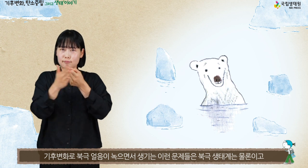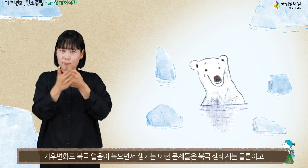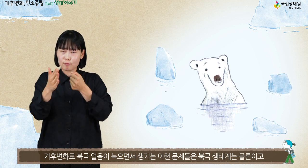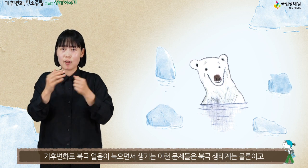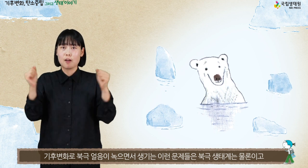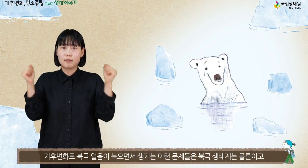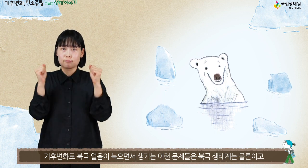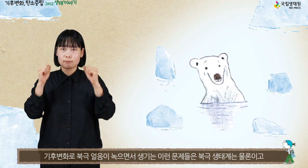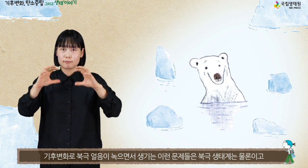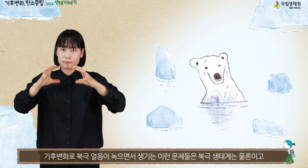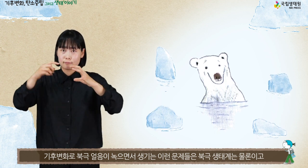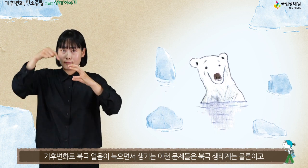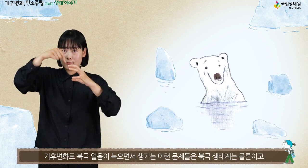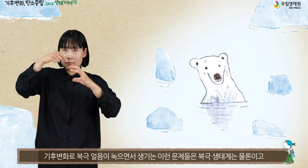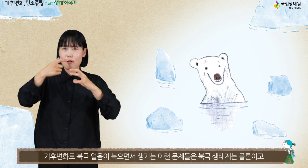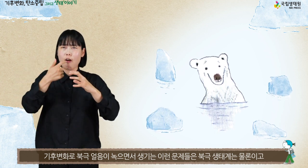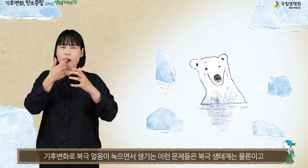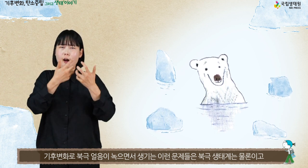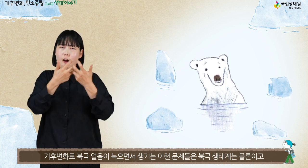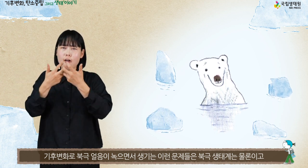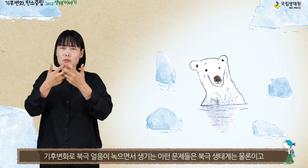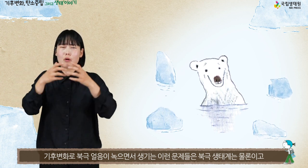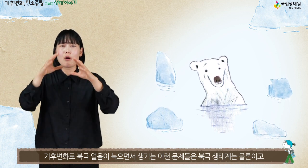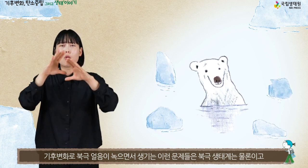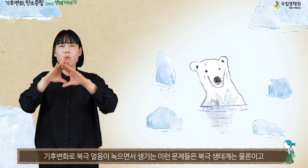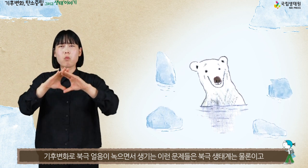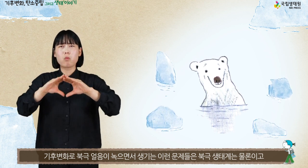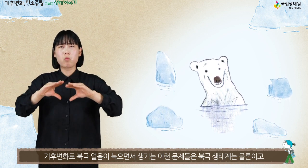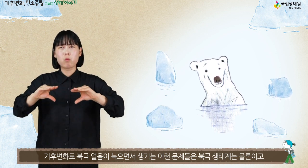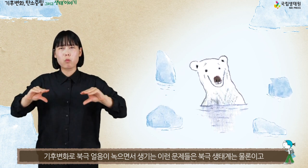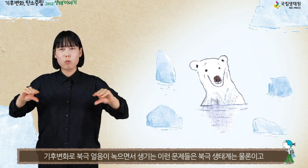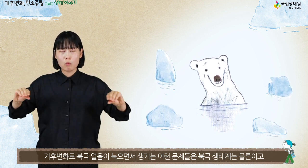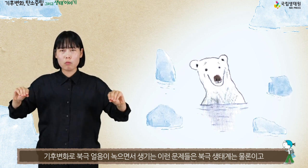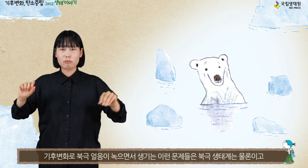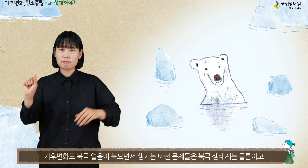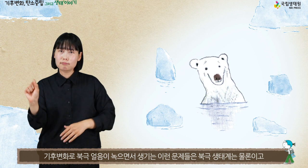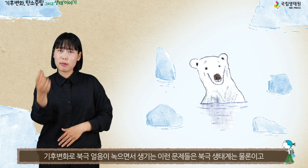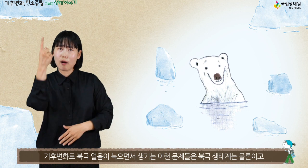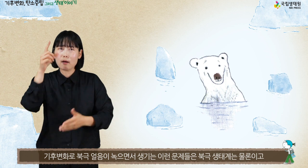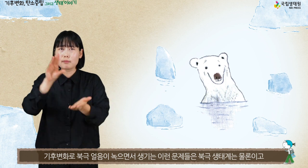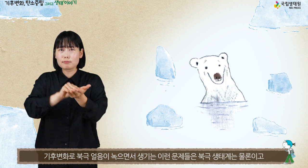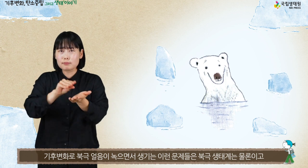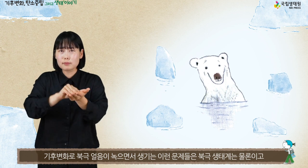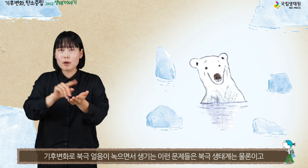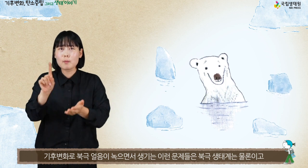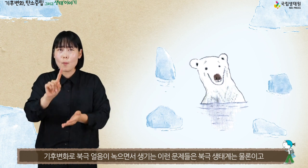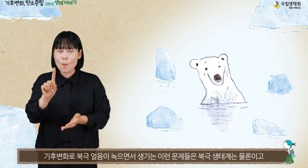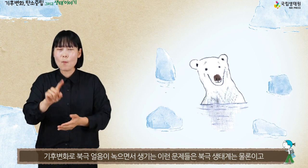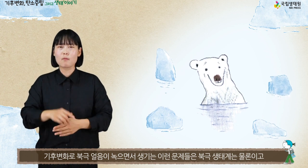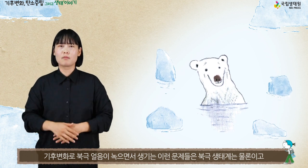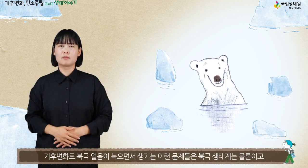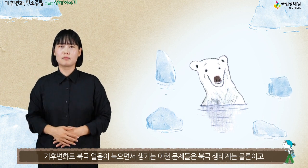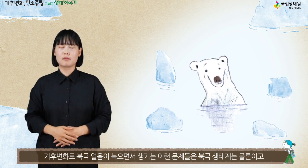기후변화로 북극 얼음이 녹으면서 생기는 이런 문제들은 북극 생태계는 물론이고